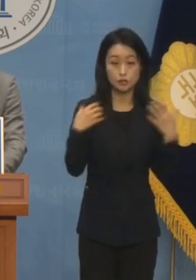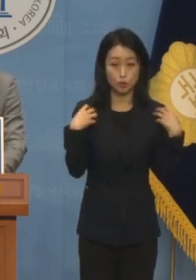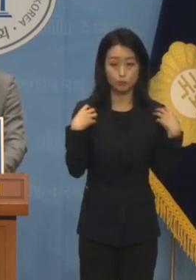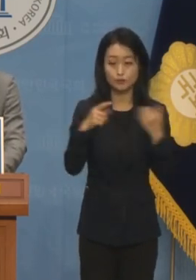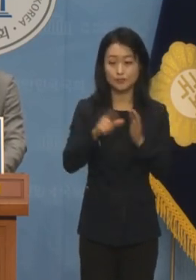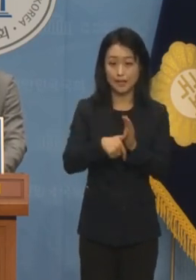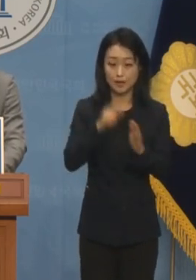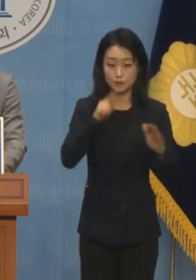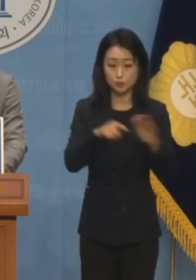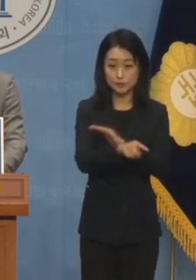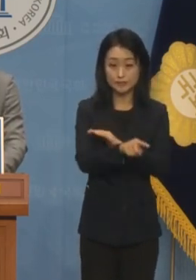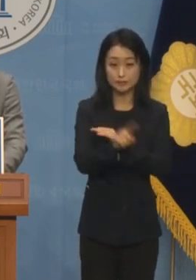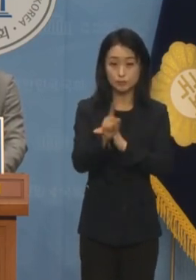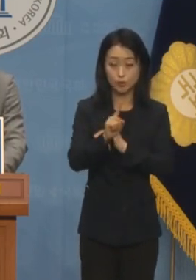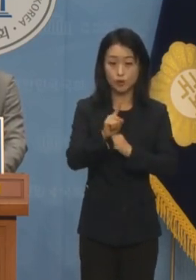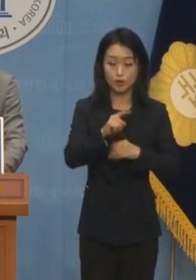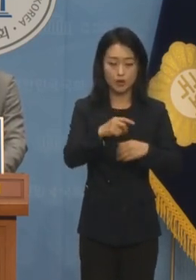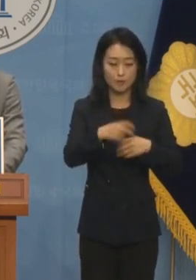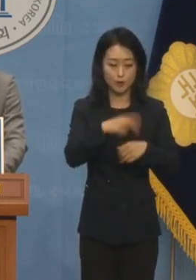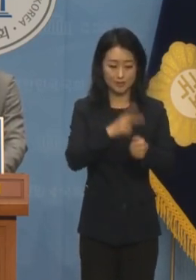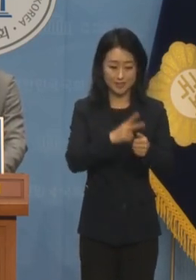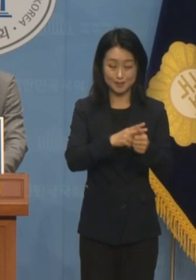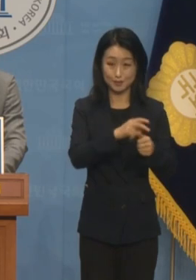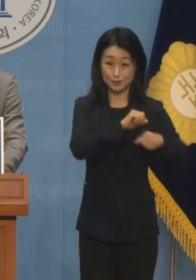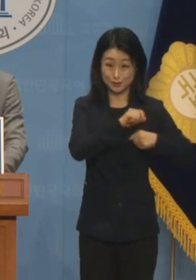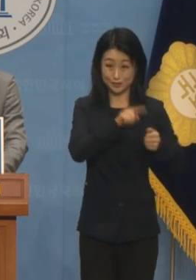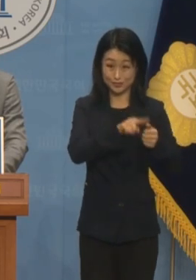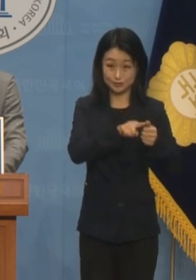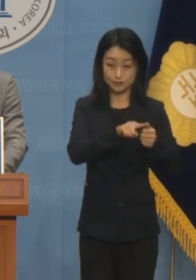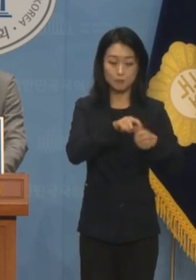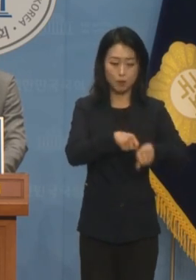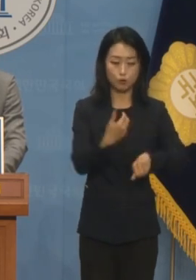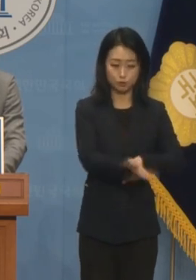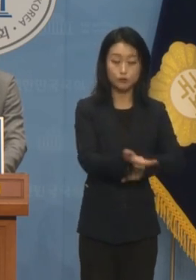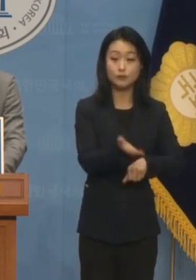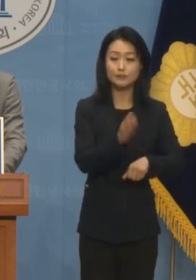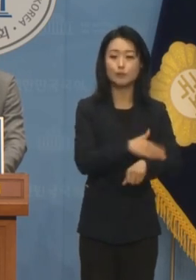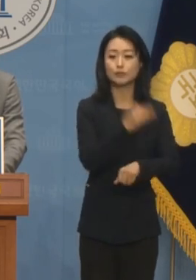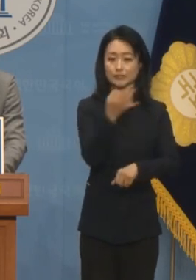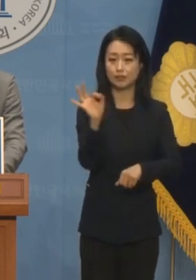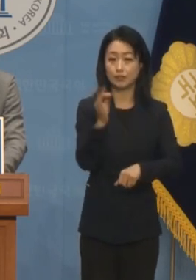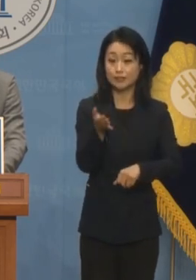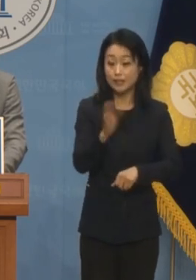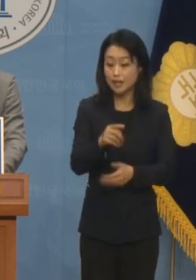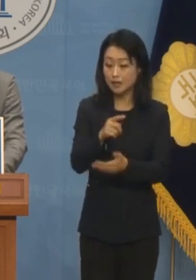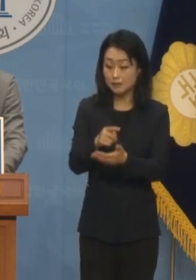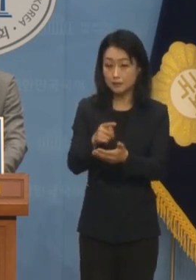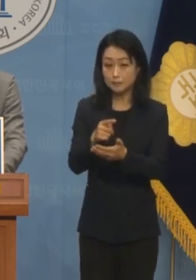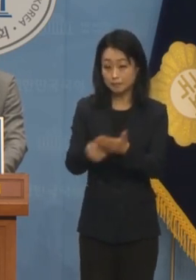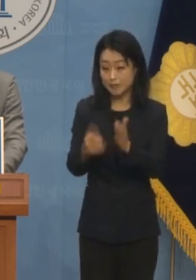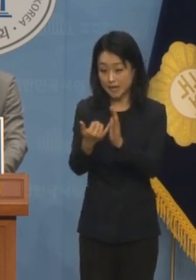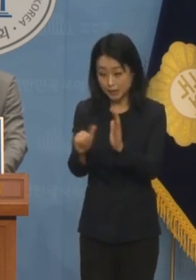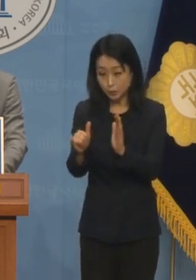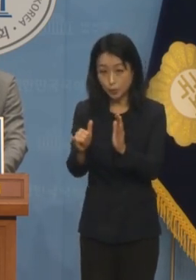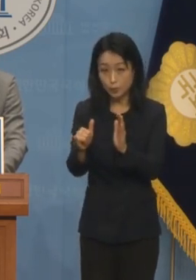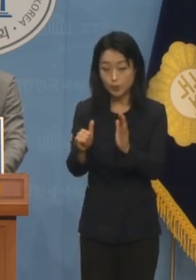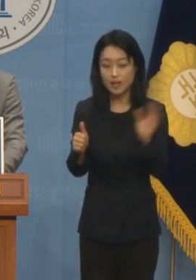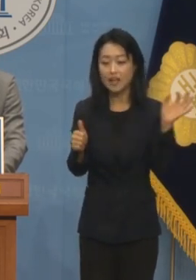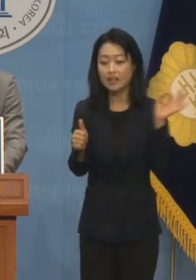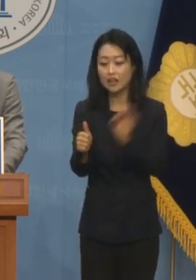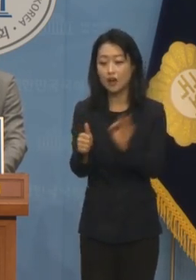당시 조치를 실시한 군의관을 징계하고 잘못을 인정했지만 유족에게는 이미